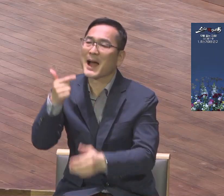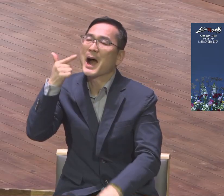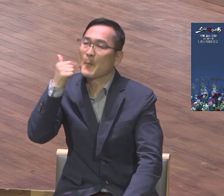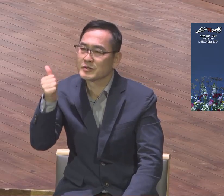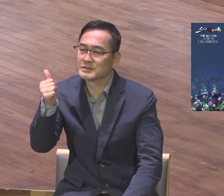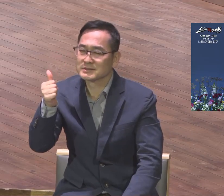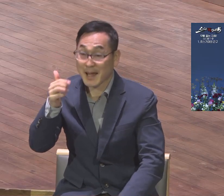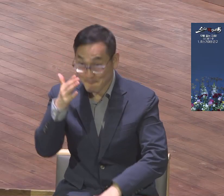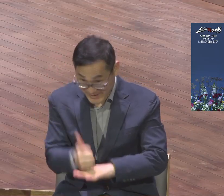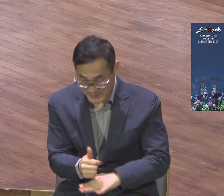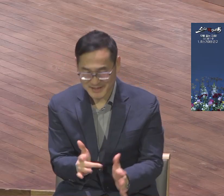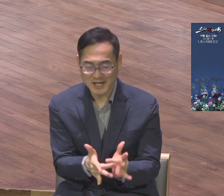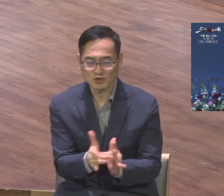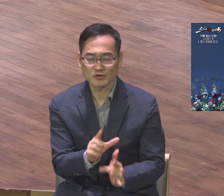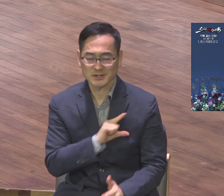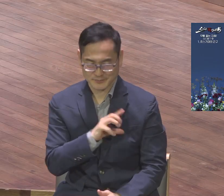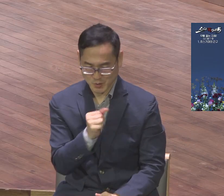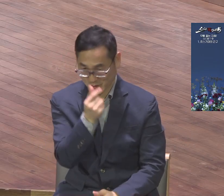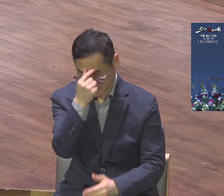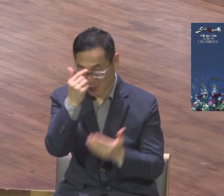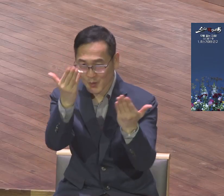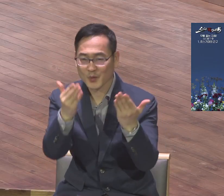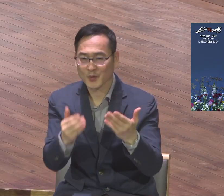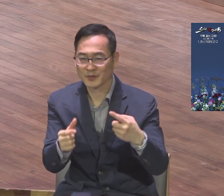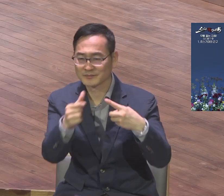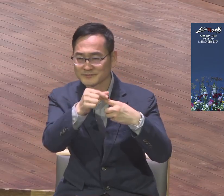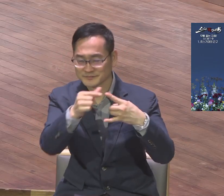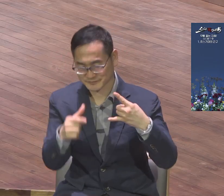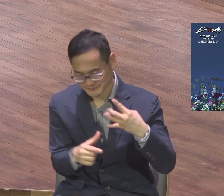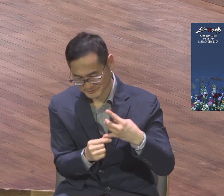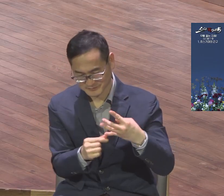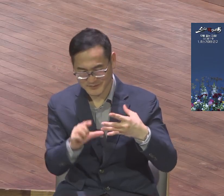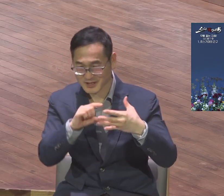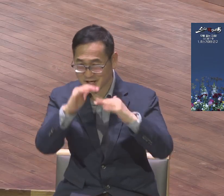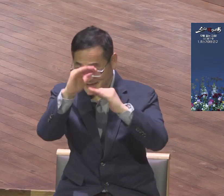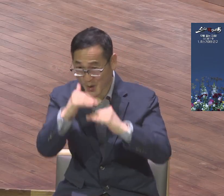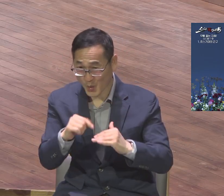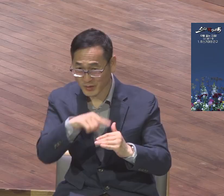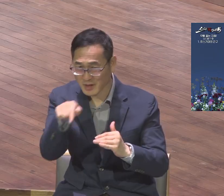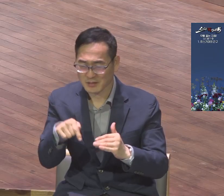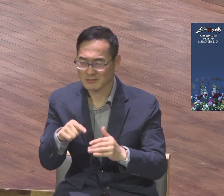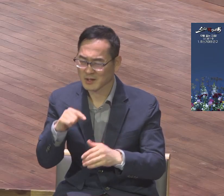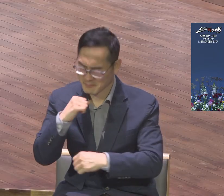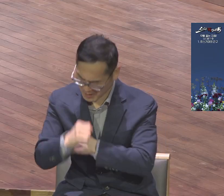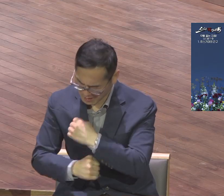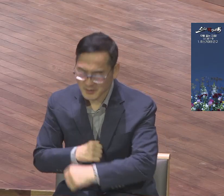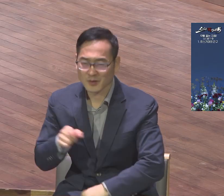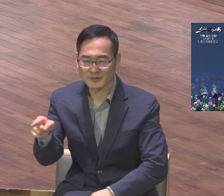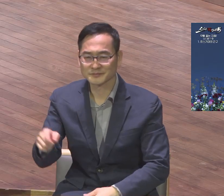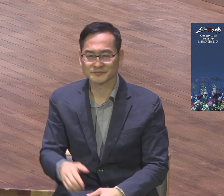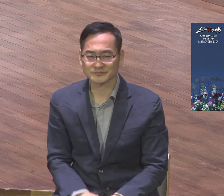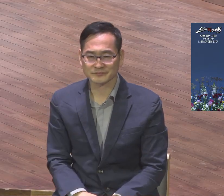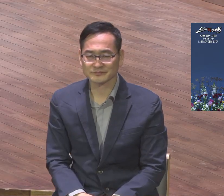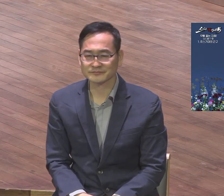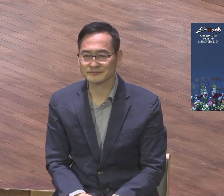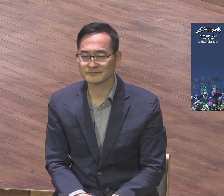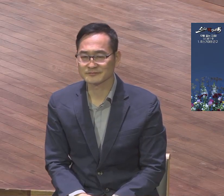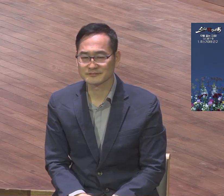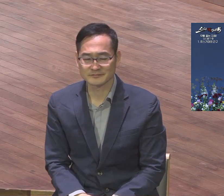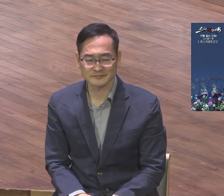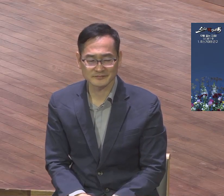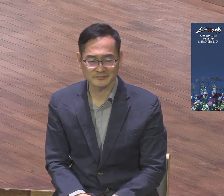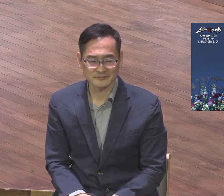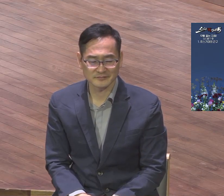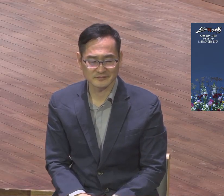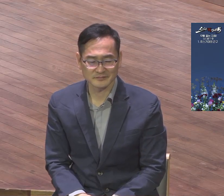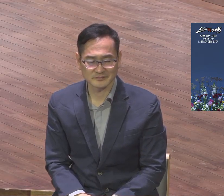그리스도 이름으로 기도하면 끝이에요. 네. 여러분 기억 안 해도 하나님 다 기억하고 있어요. 녹음기 녹음해놓으면요,